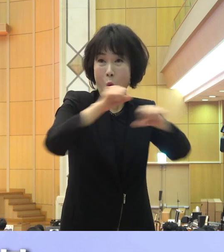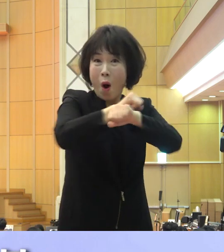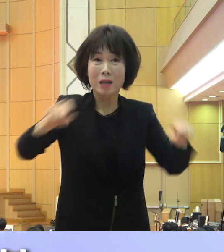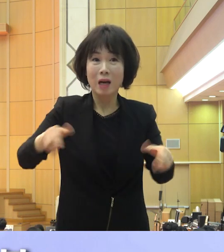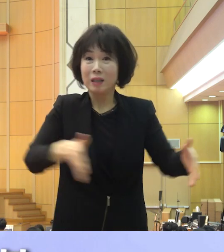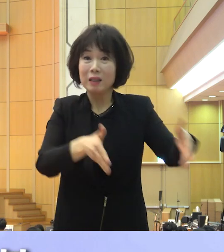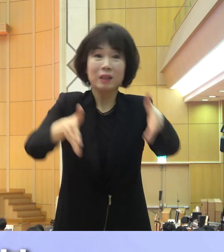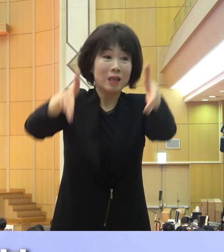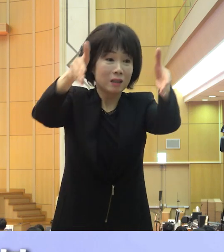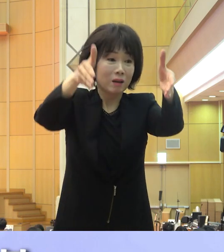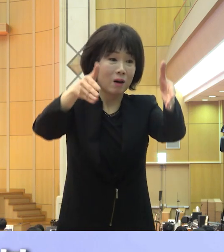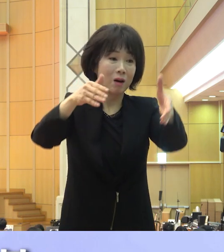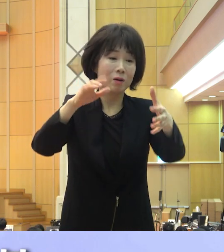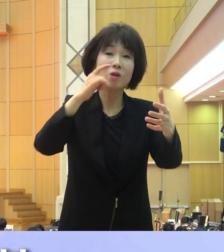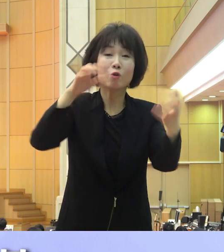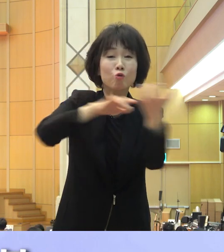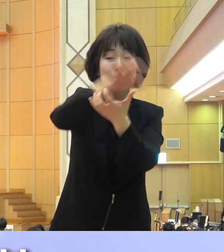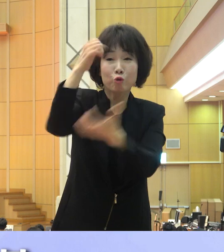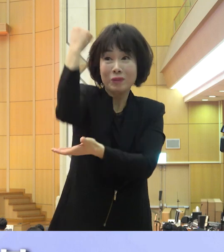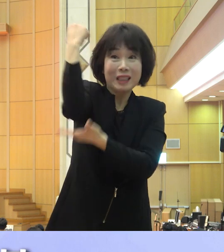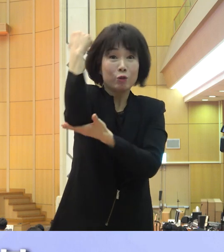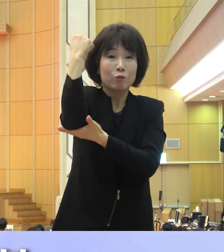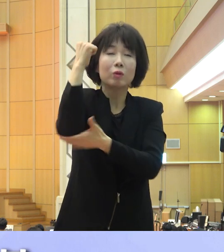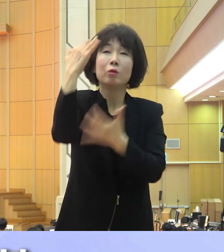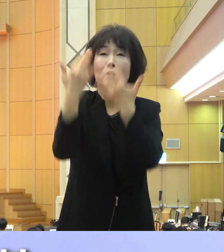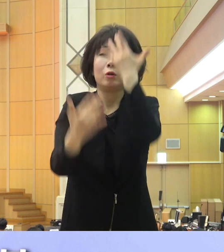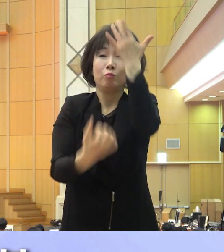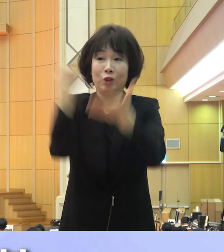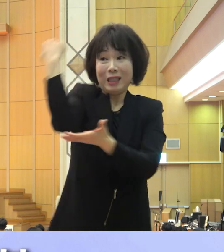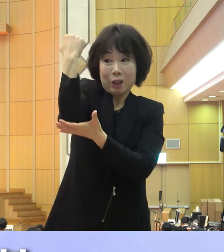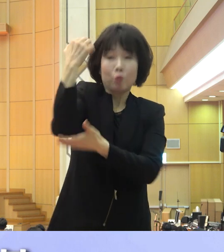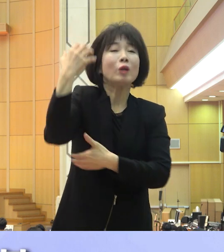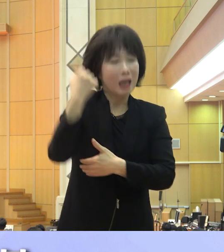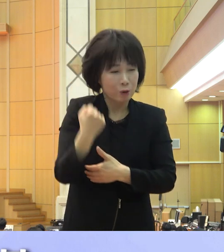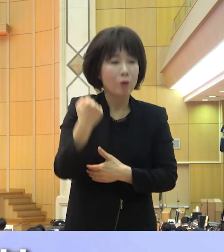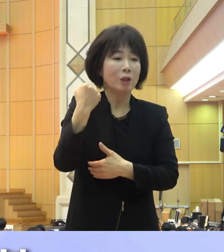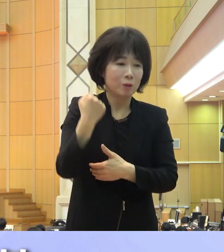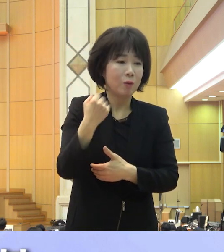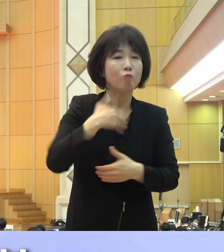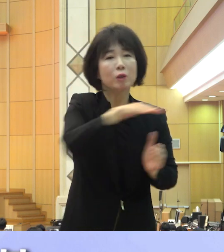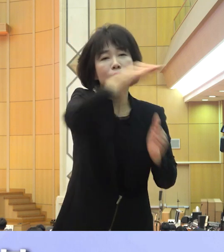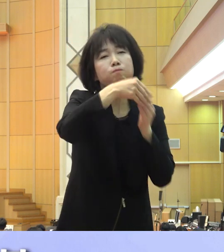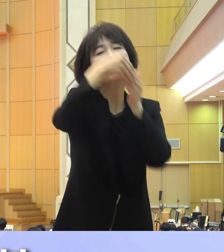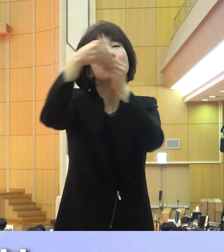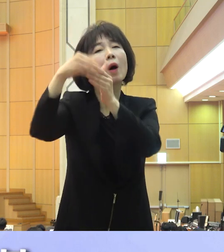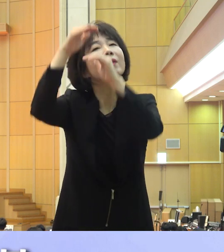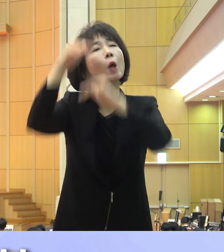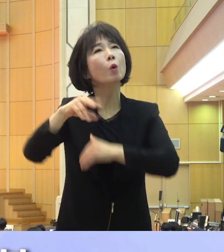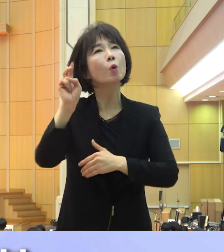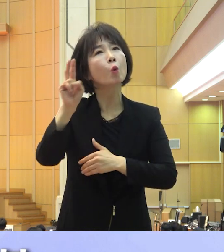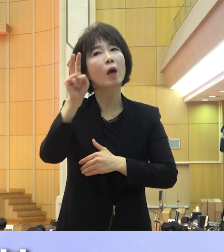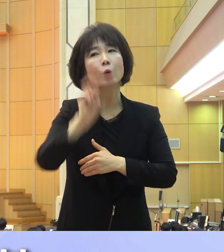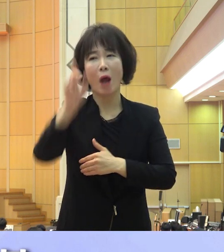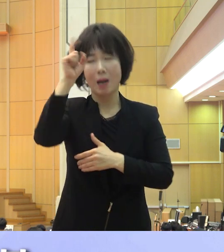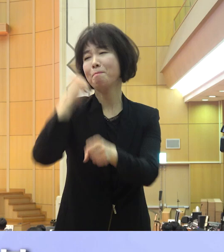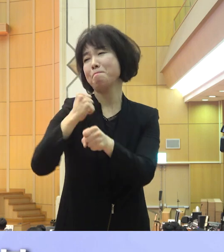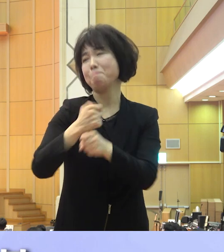광야길에서 구름기둥 불기둥으로, 이런 내용으로 하나 또 만들어 놓은 게